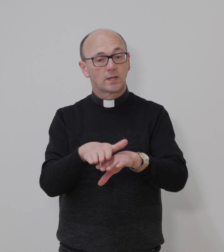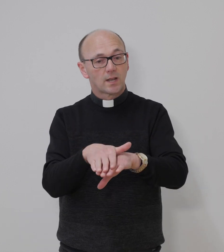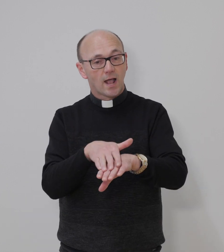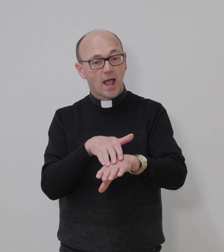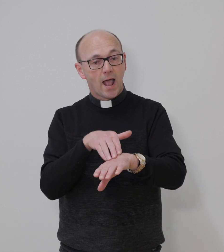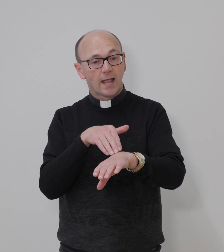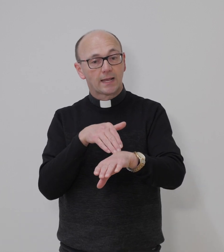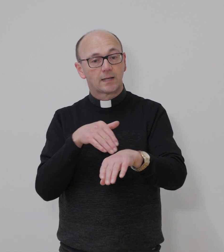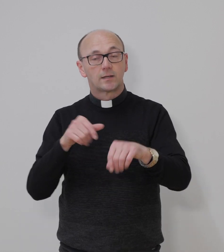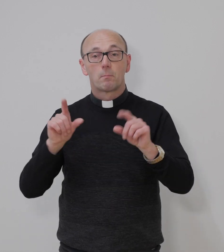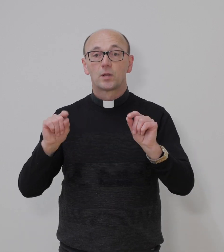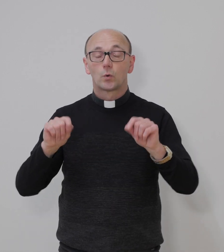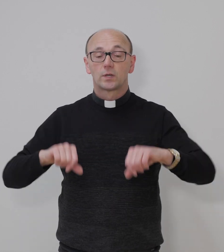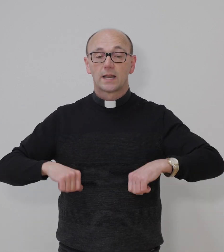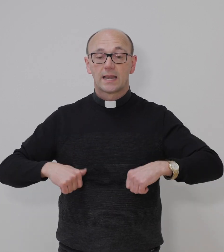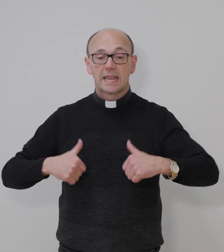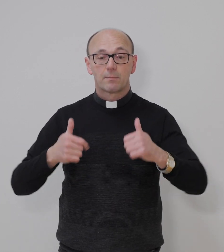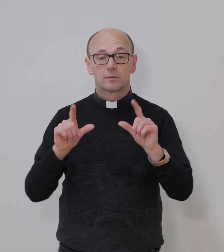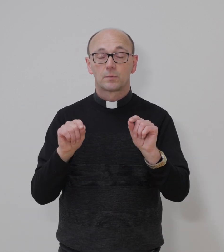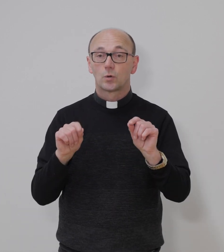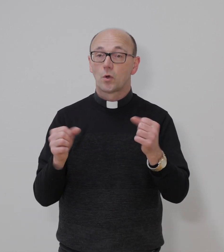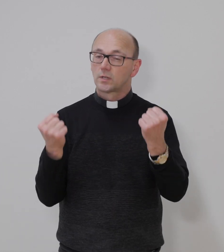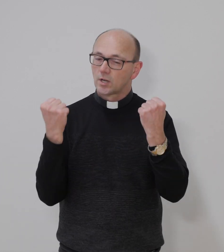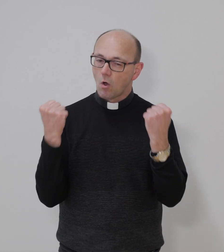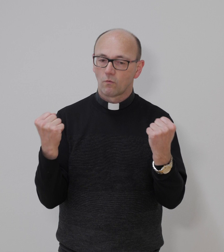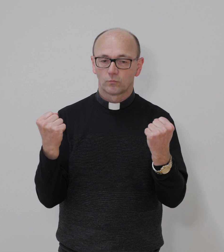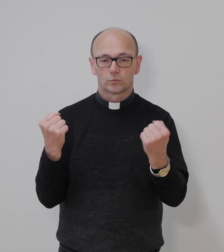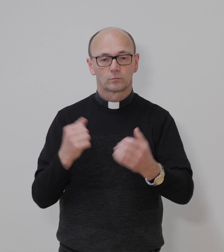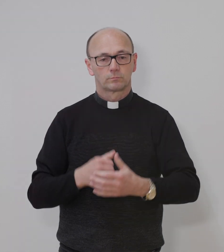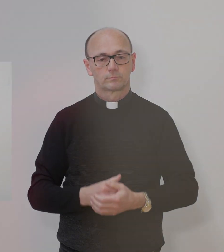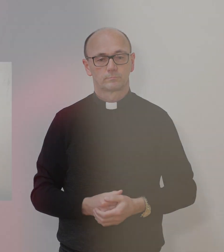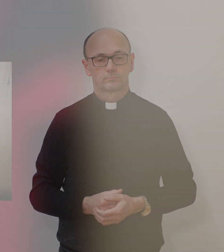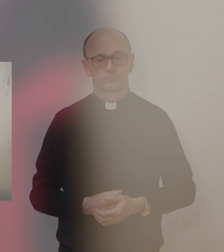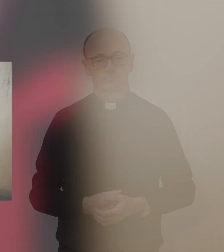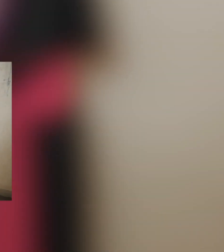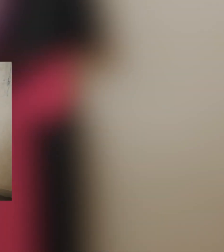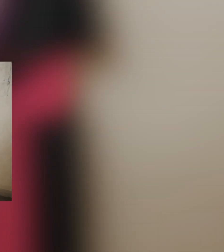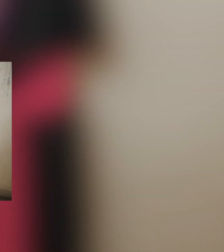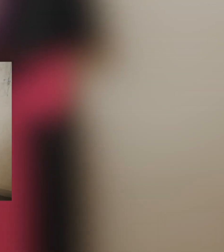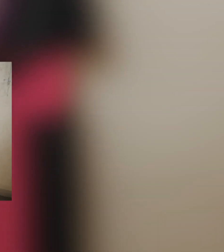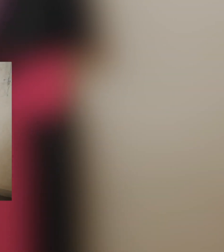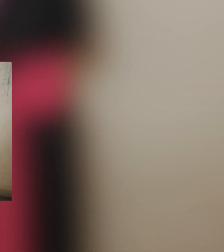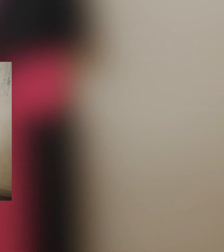Im Kreuz ist Heil, im Kreuz ist Leben, im Kreuz ist Hoffnung.